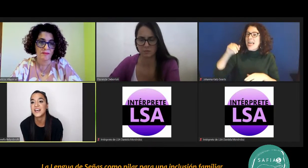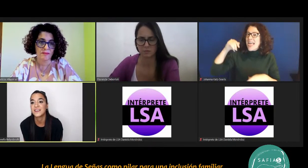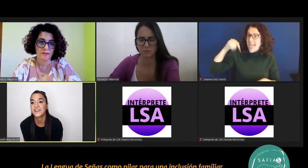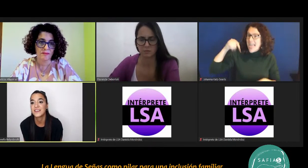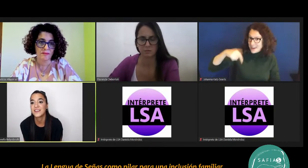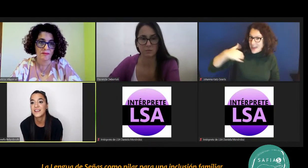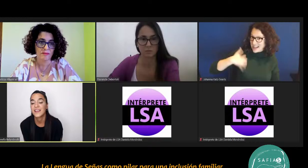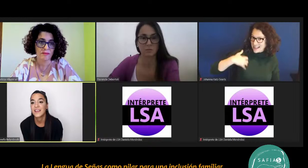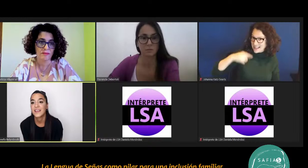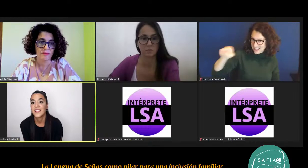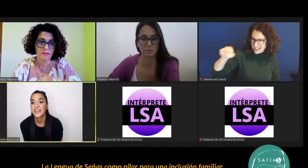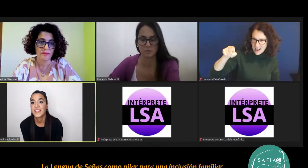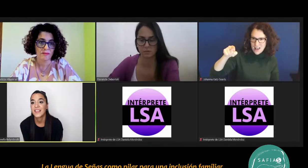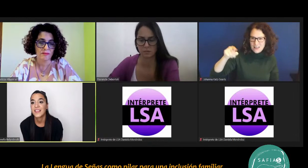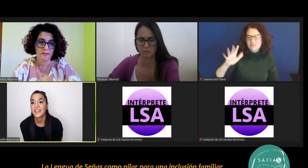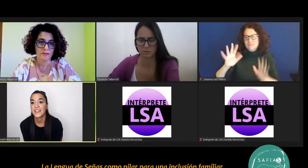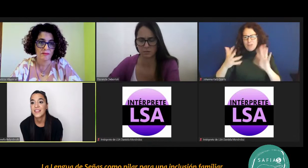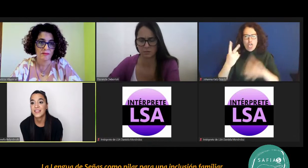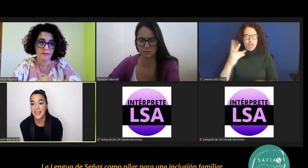mayoría